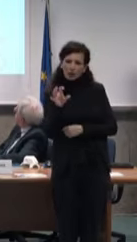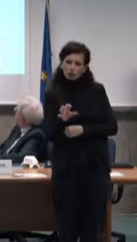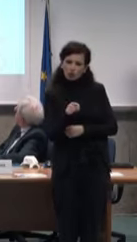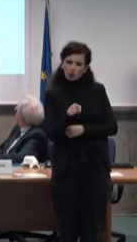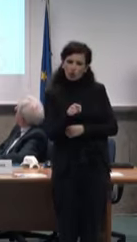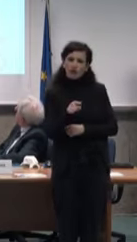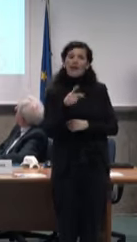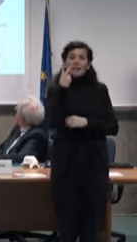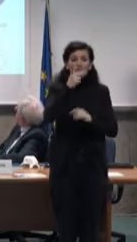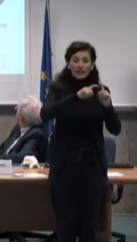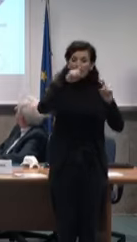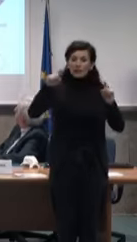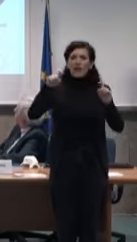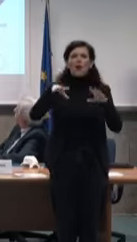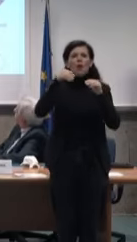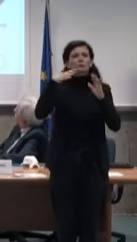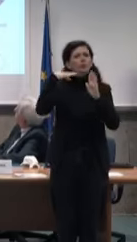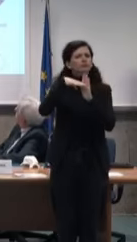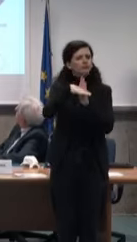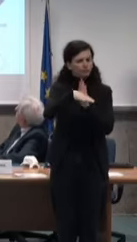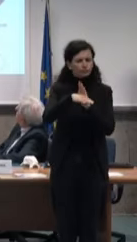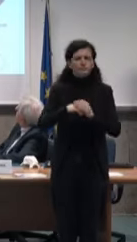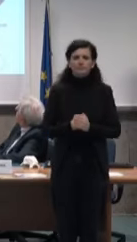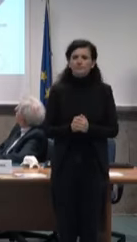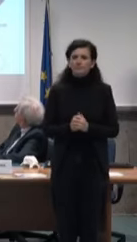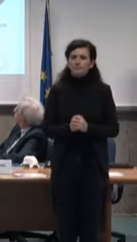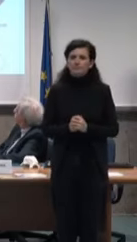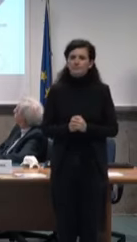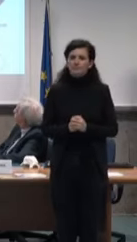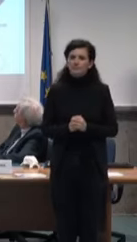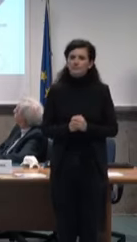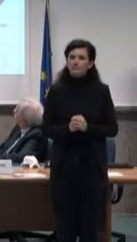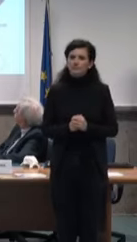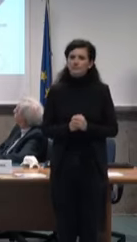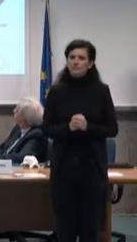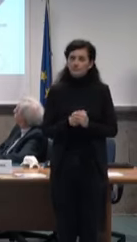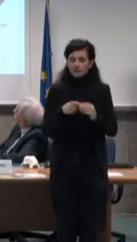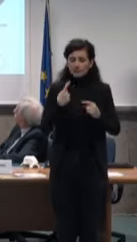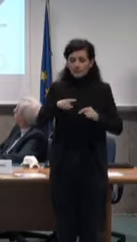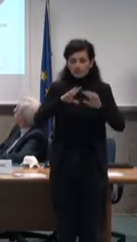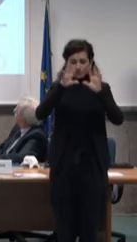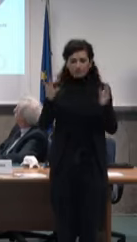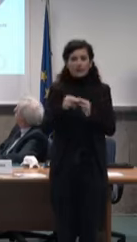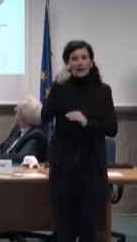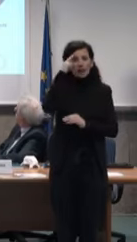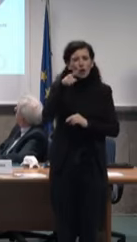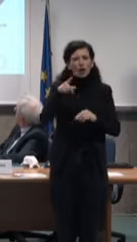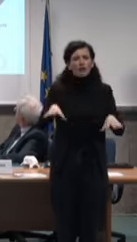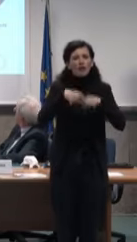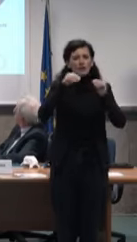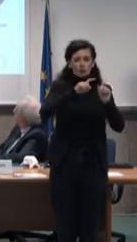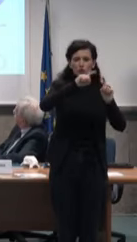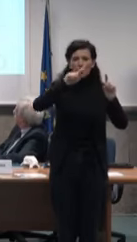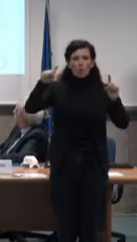si declina in maniera analoga ecco questo è il dato che abbiamo vi ricordo ancora una volta la curva iniziale quella